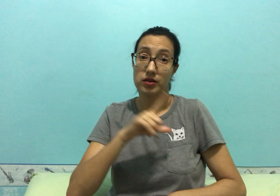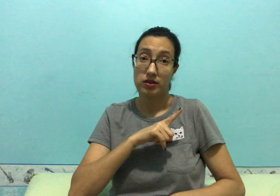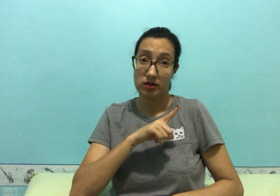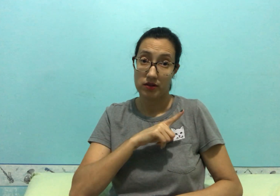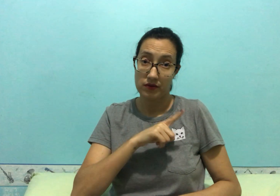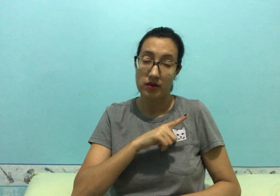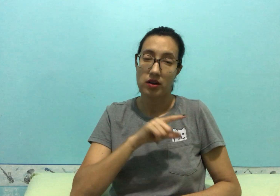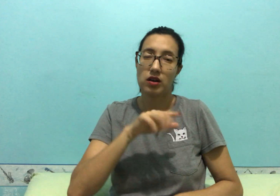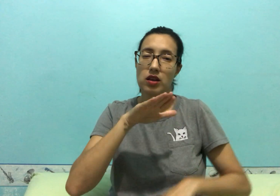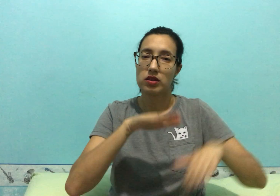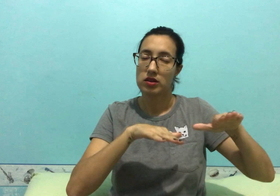nível lógico baixo.